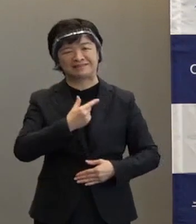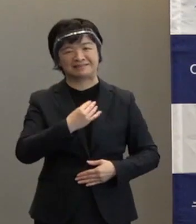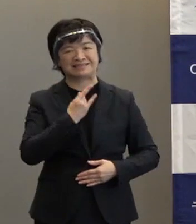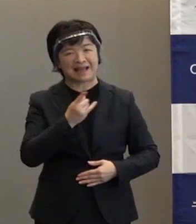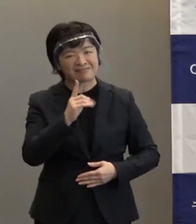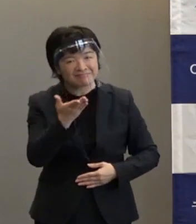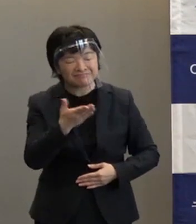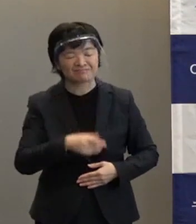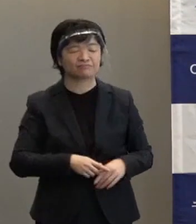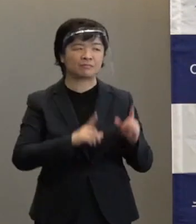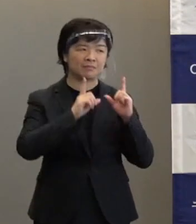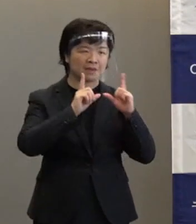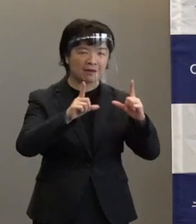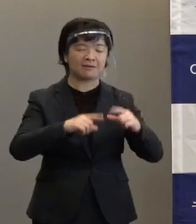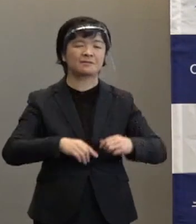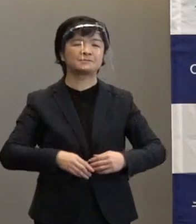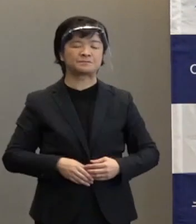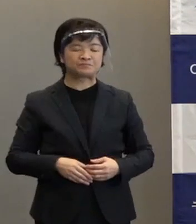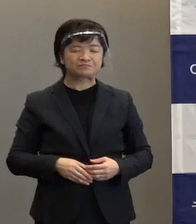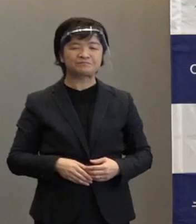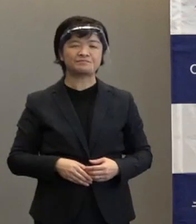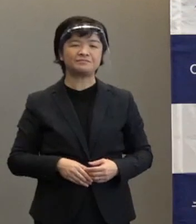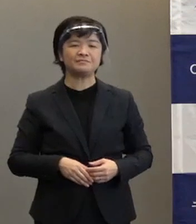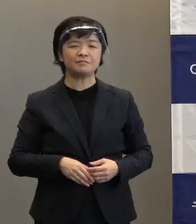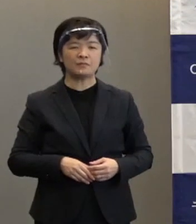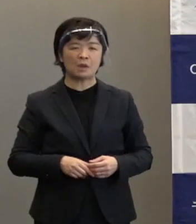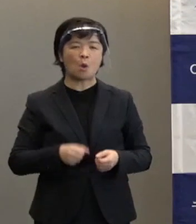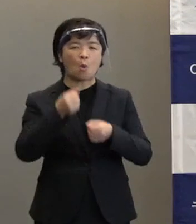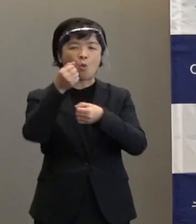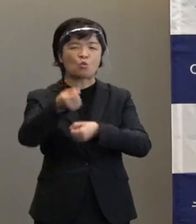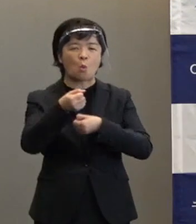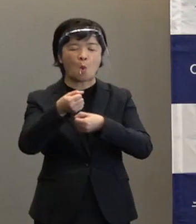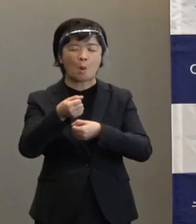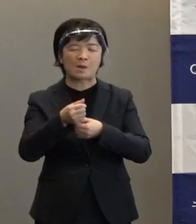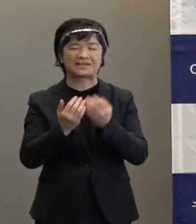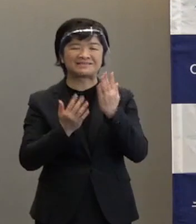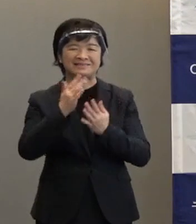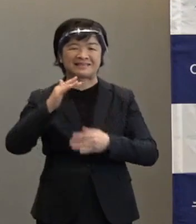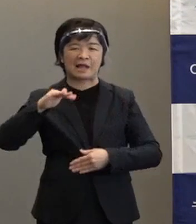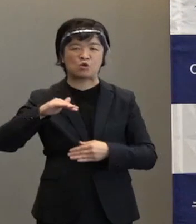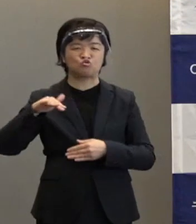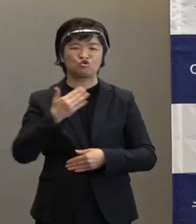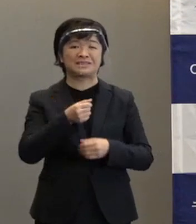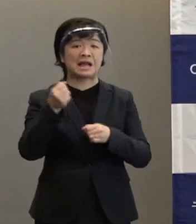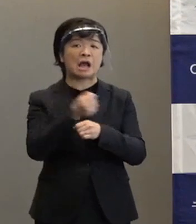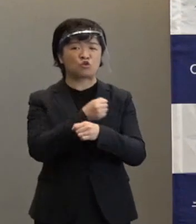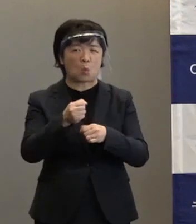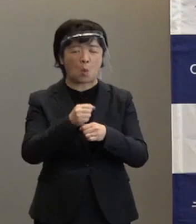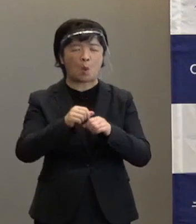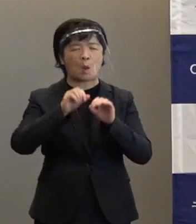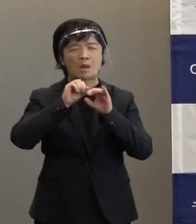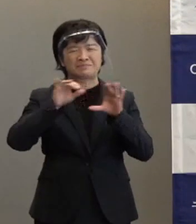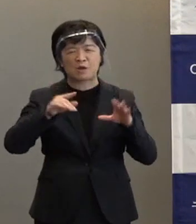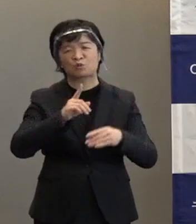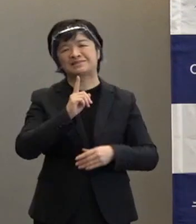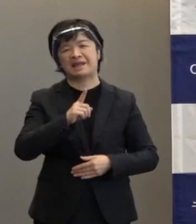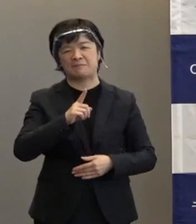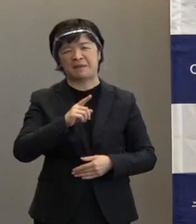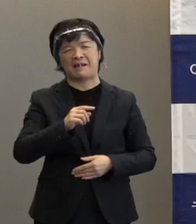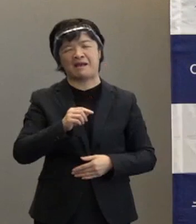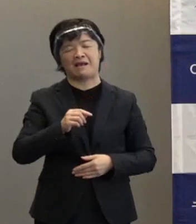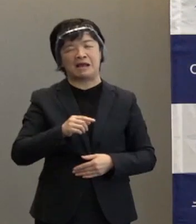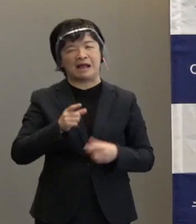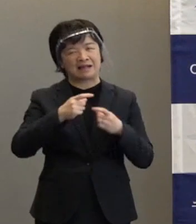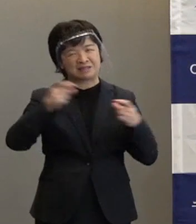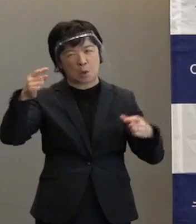までまず県産農林水産物のアピールって、今までこう食材 としてこう県内どれがまあ第1位だとか、